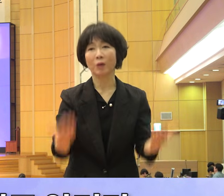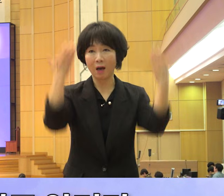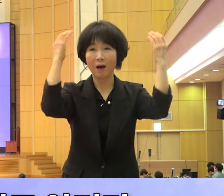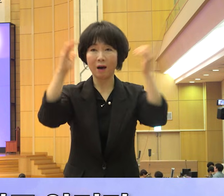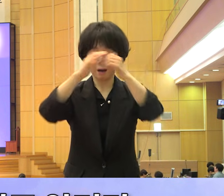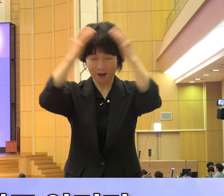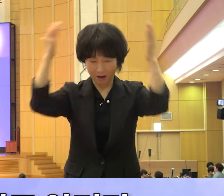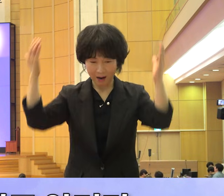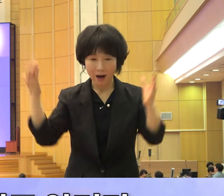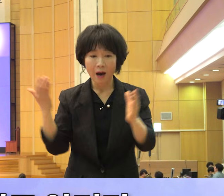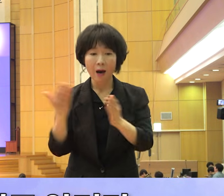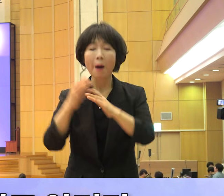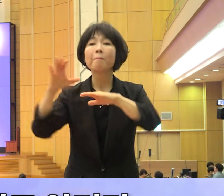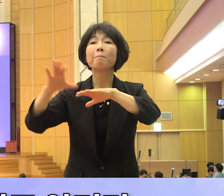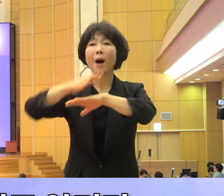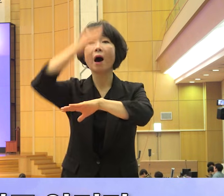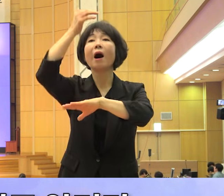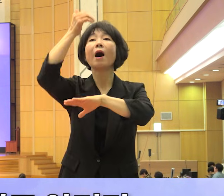할렐루야